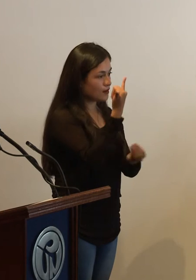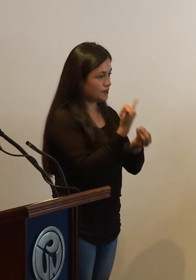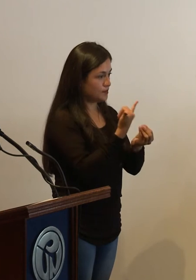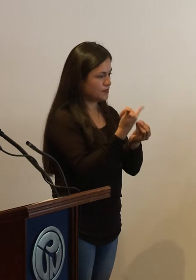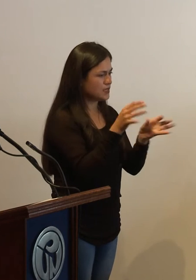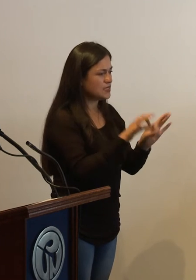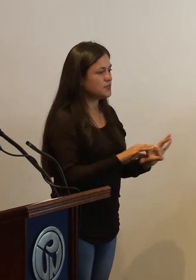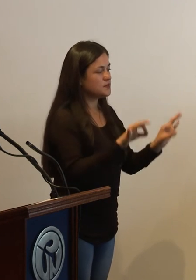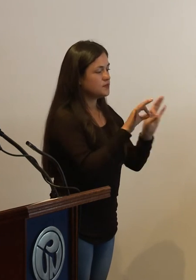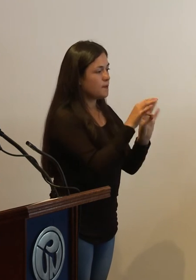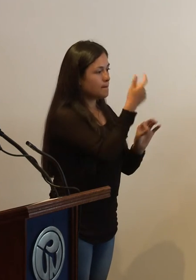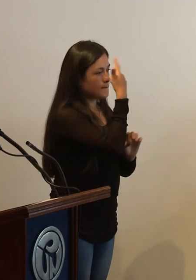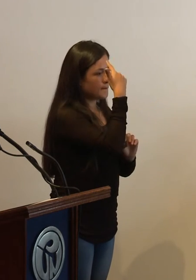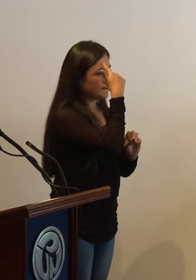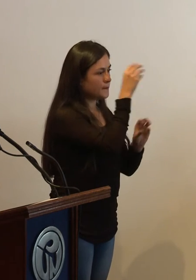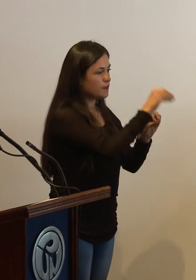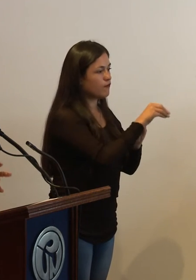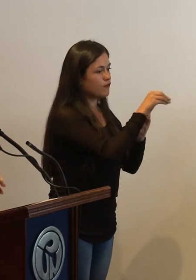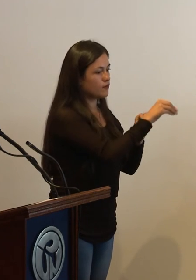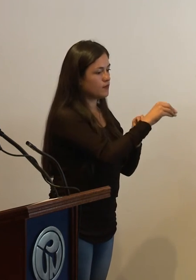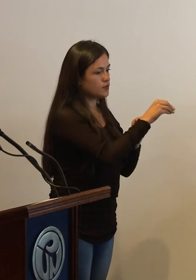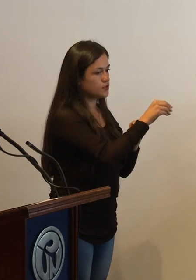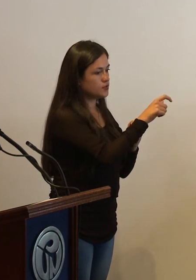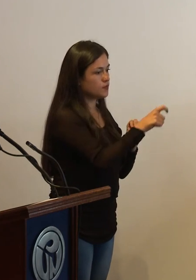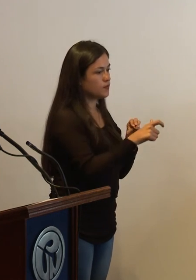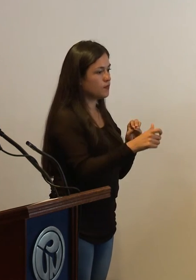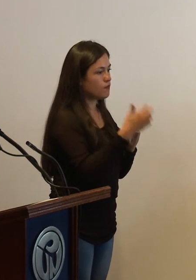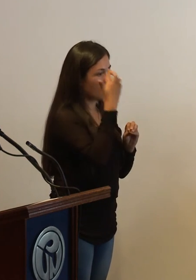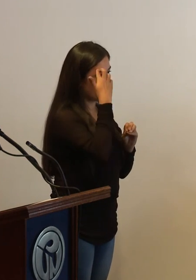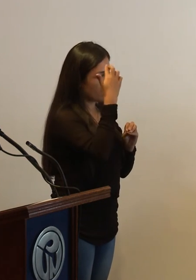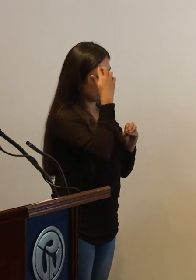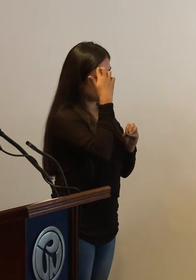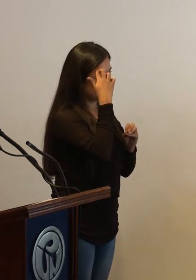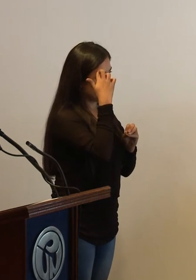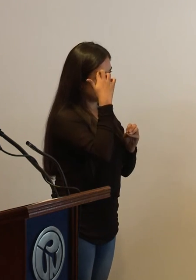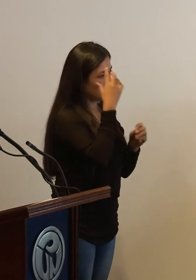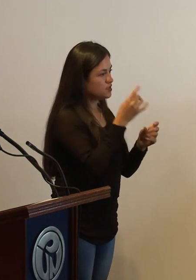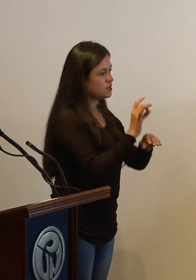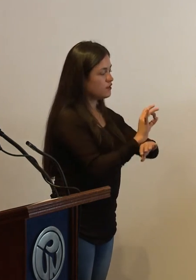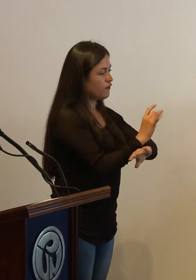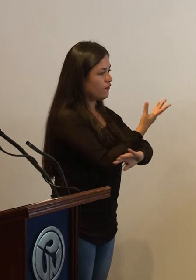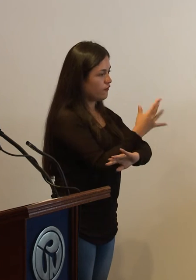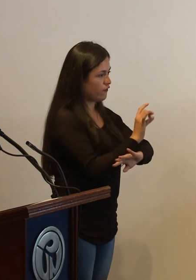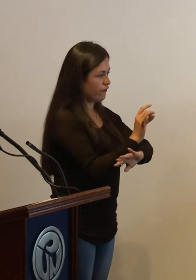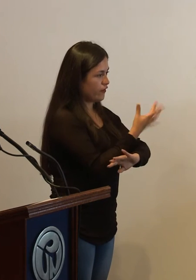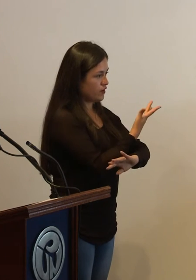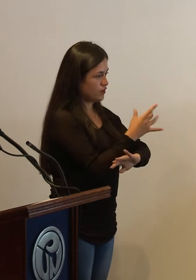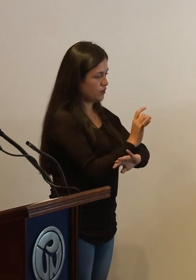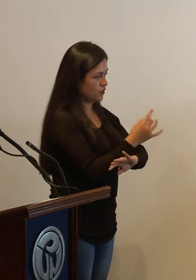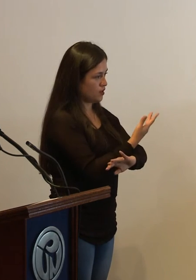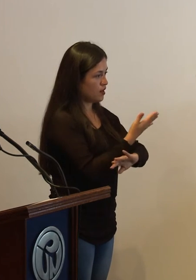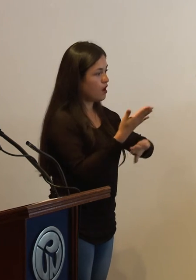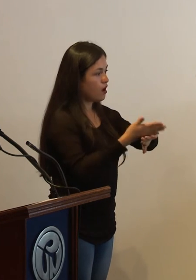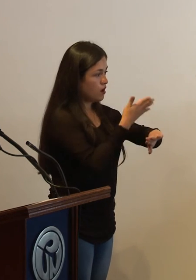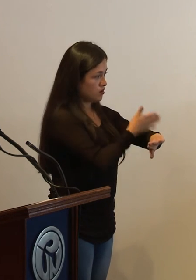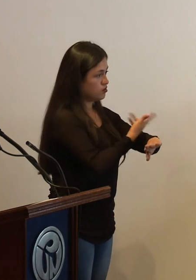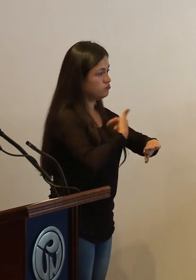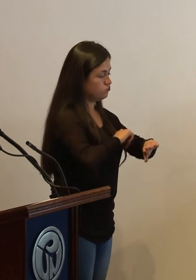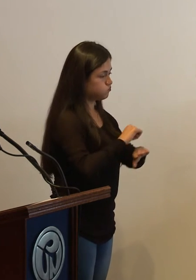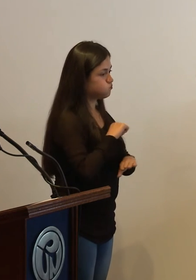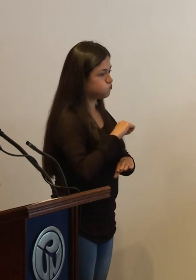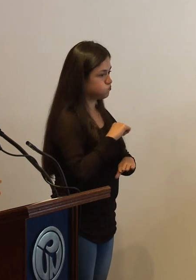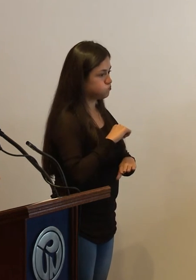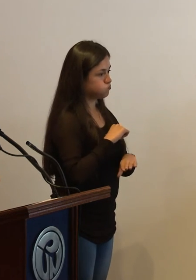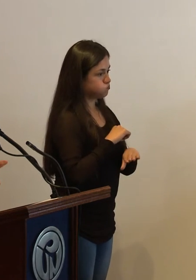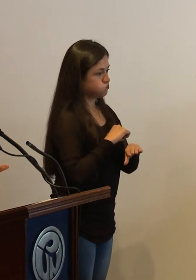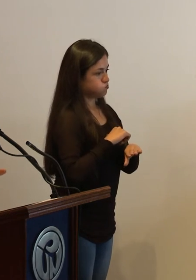de profesionales en educación popular en una modalidad virtual. O sea, alguna vez la tuvimos, cuando